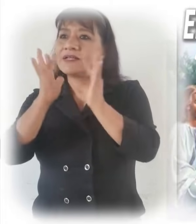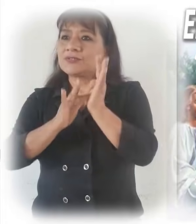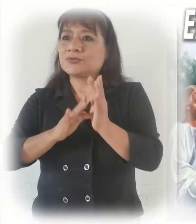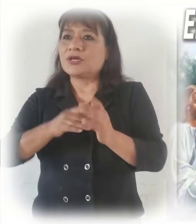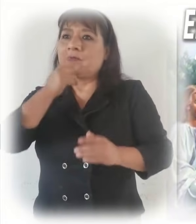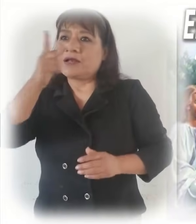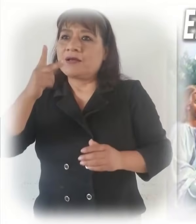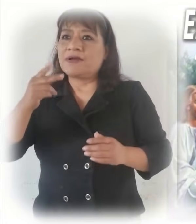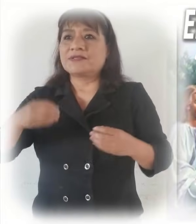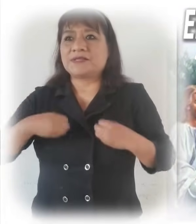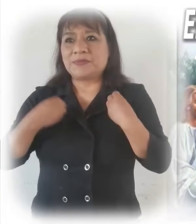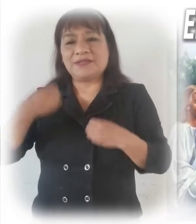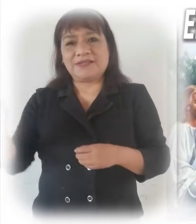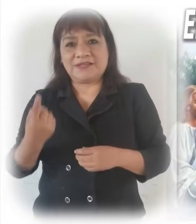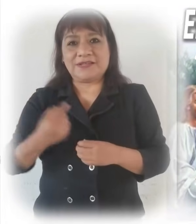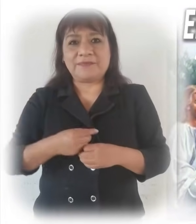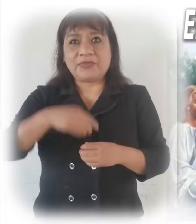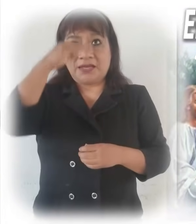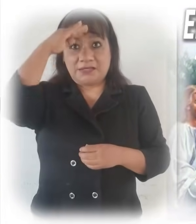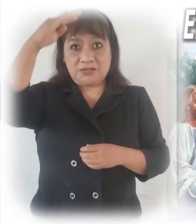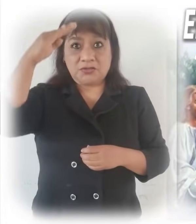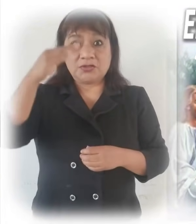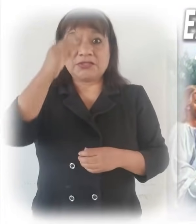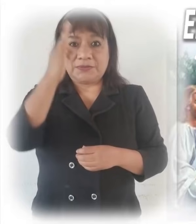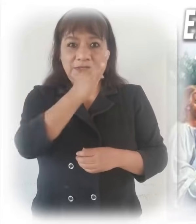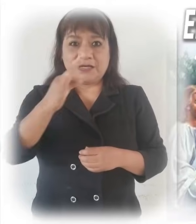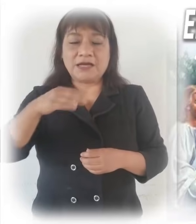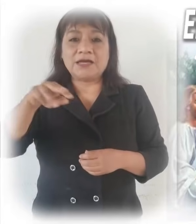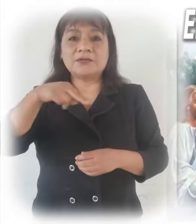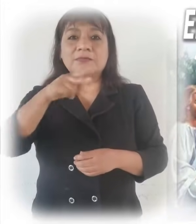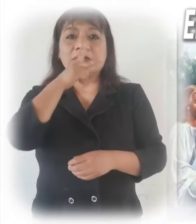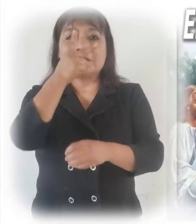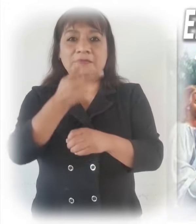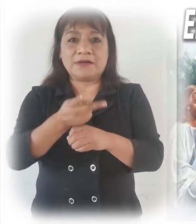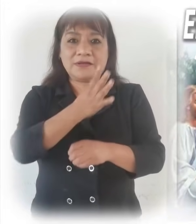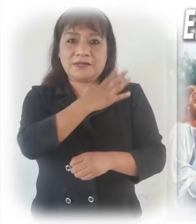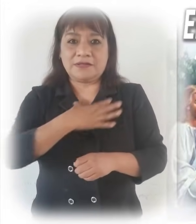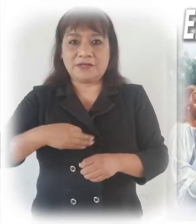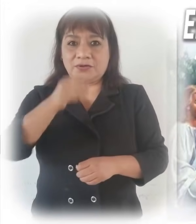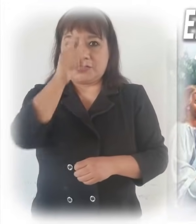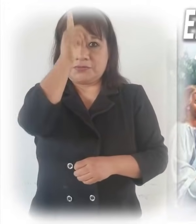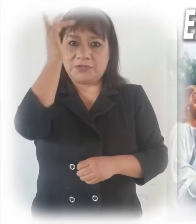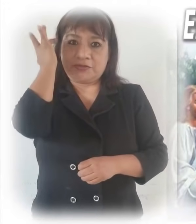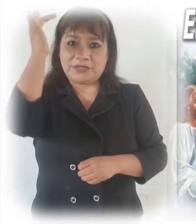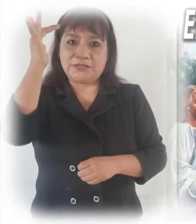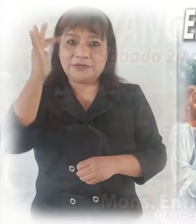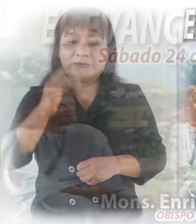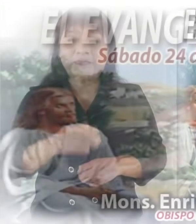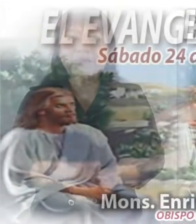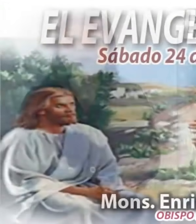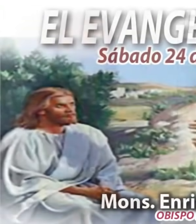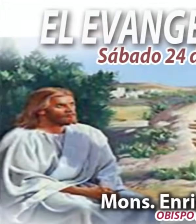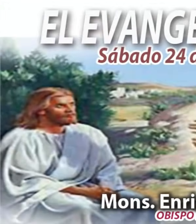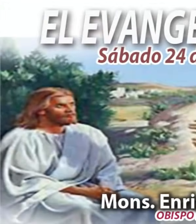Jesús, palabras de vida eterna. El Señor te bendiga en nombre del Padre, y del Hijo, y del Espíritu Santo.